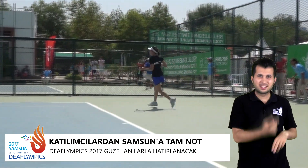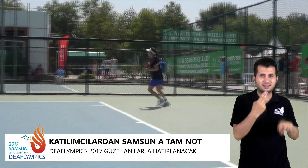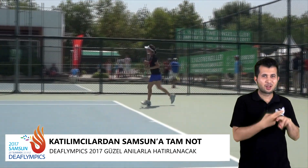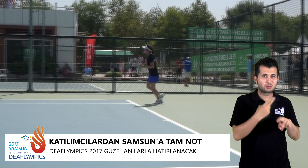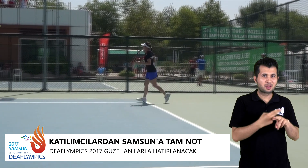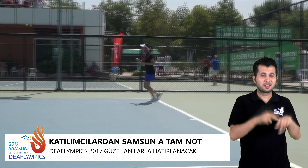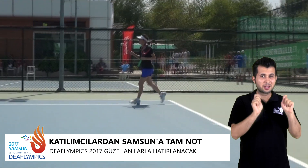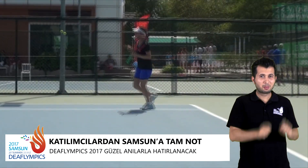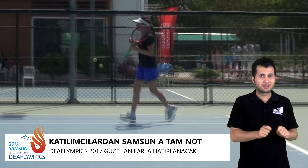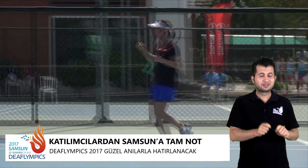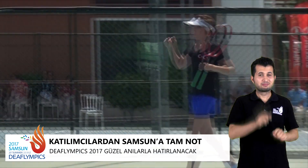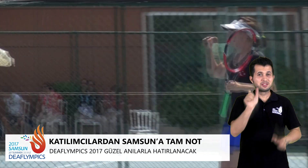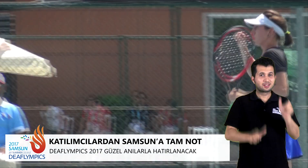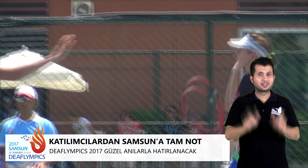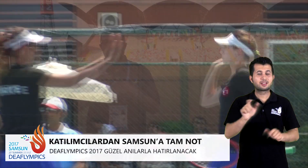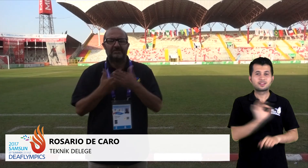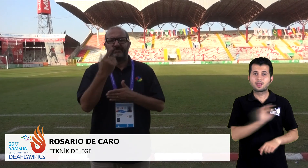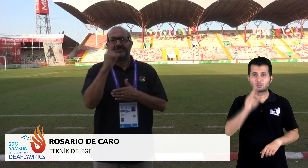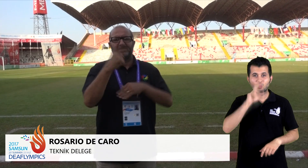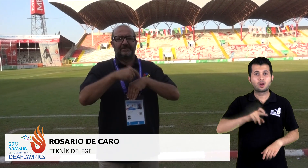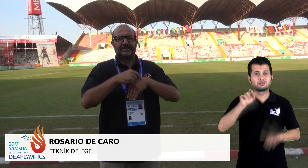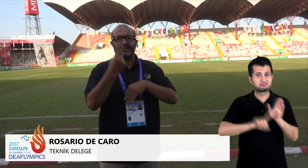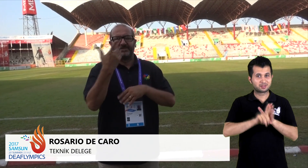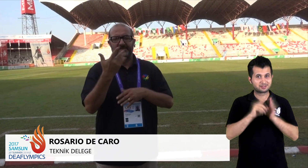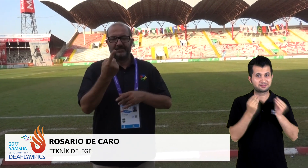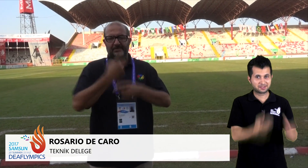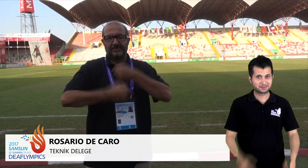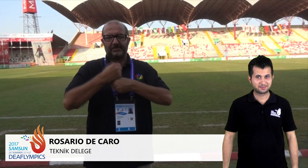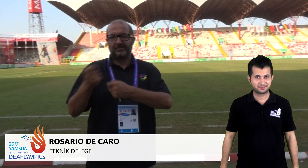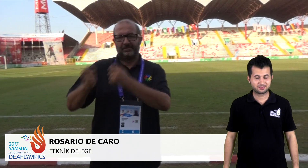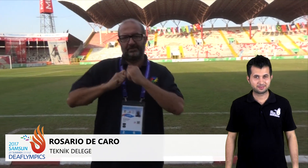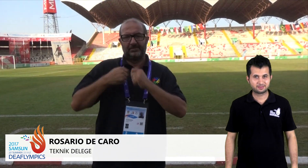Deaflympics tecrübesini yaşayanlardan da tam not aldı.